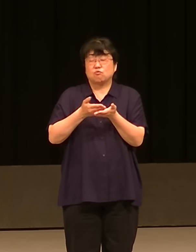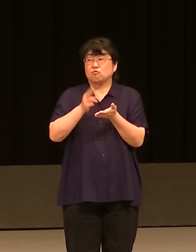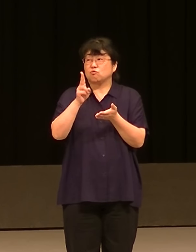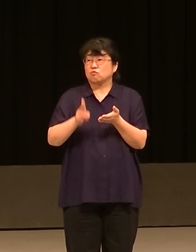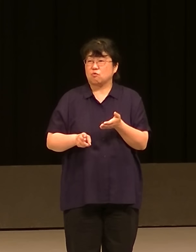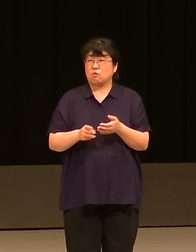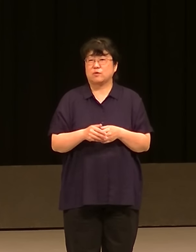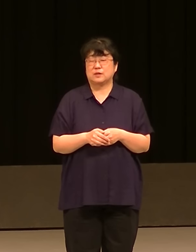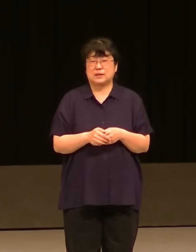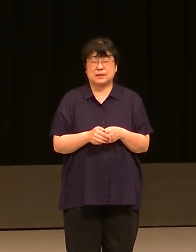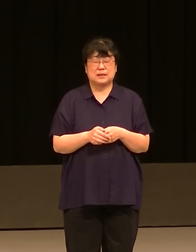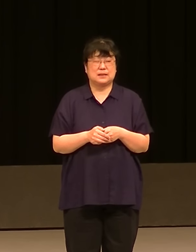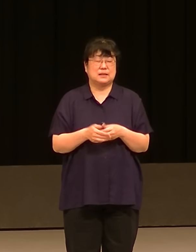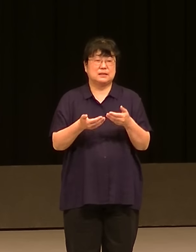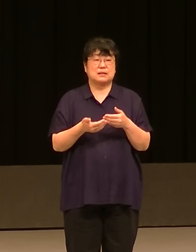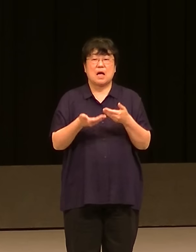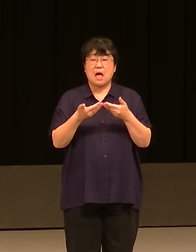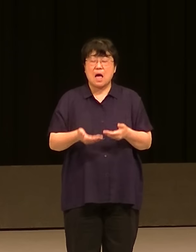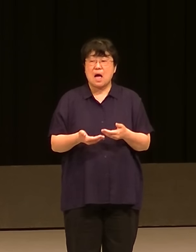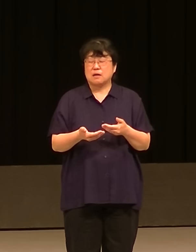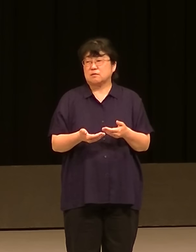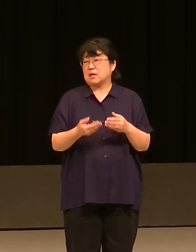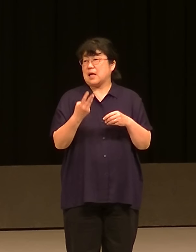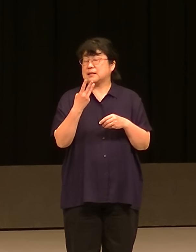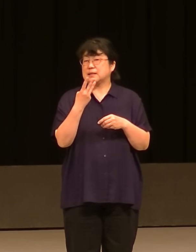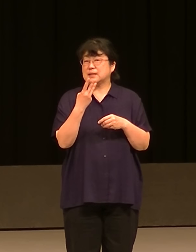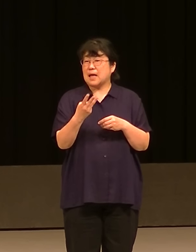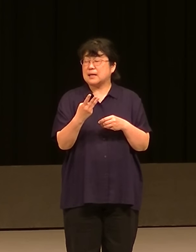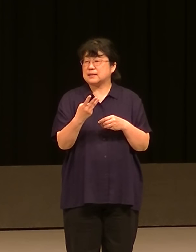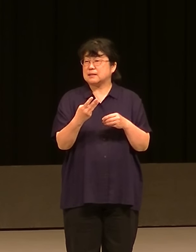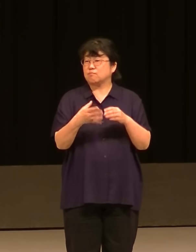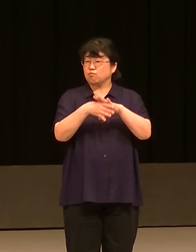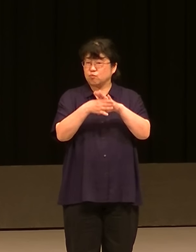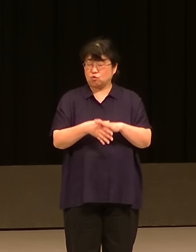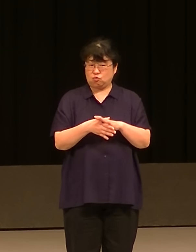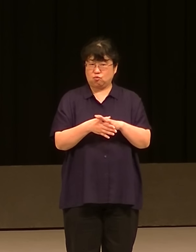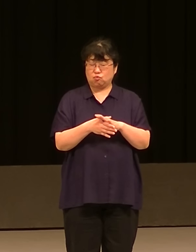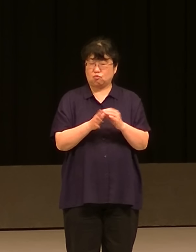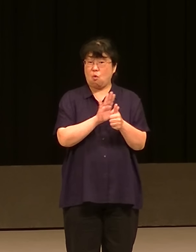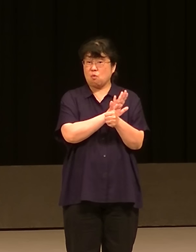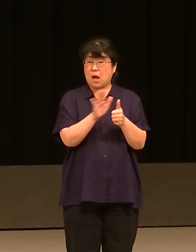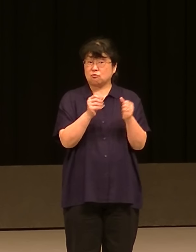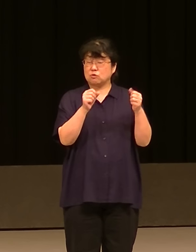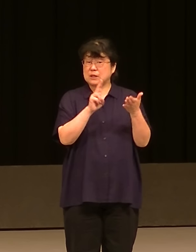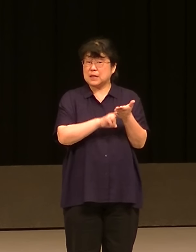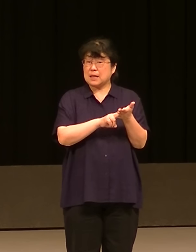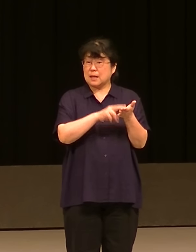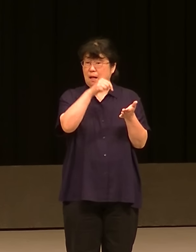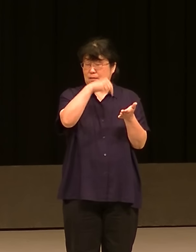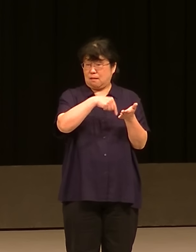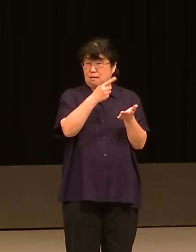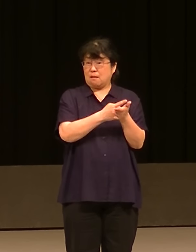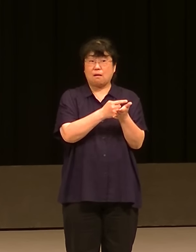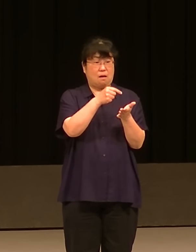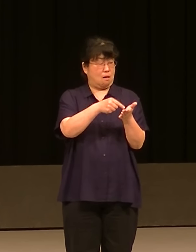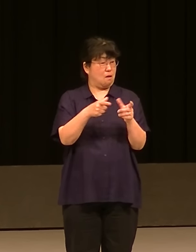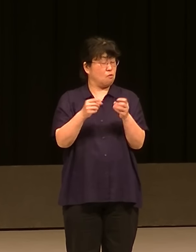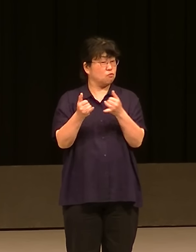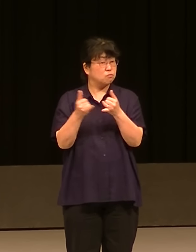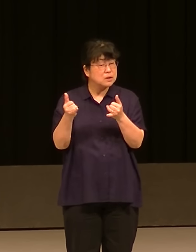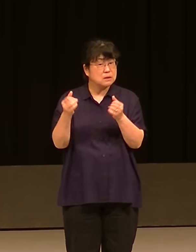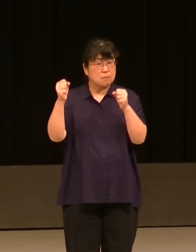通り、安保3文書は、この閣議決定しただけ の代物でございますから、